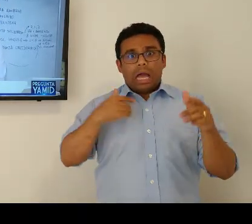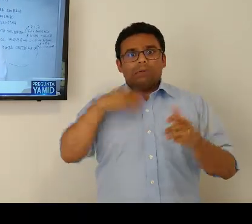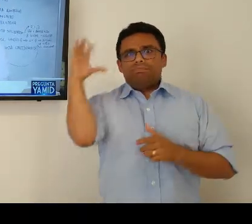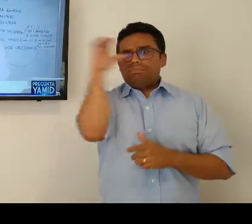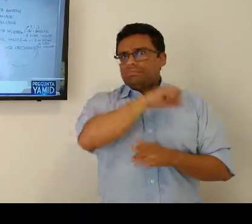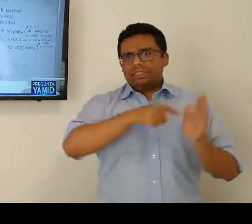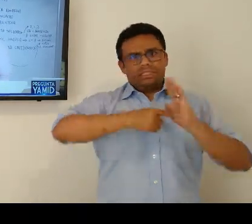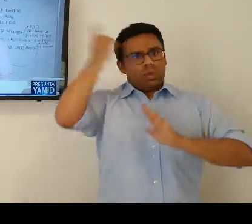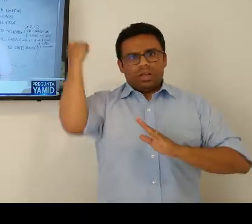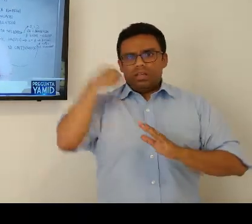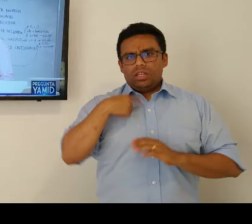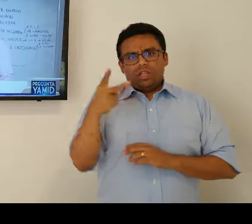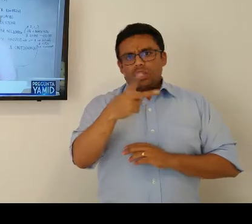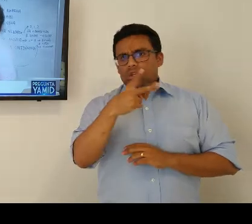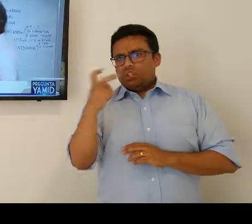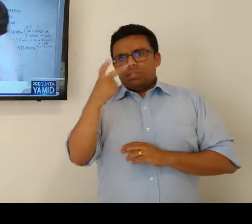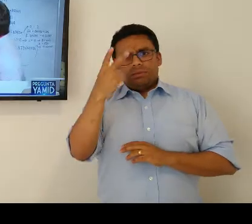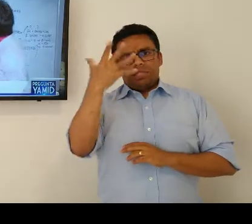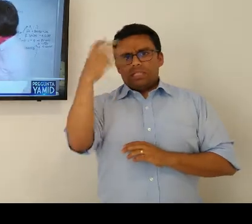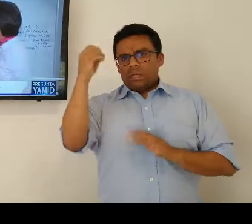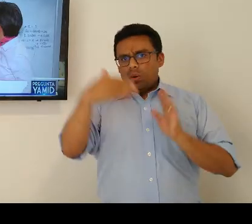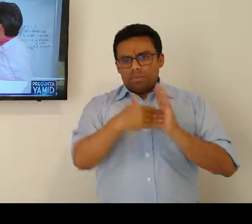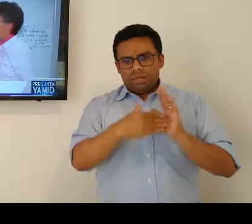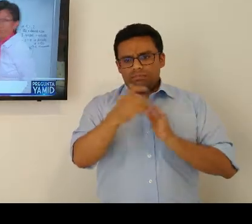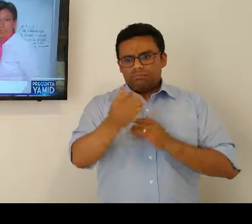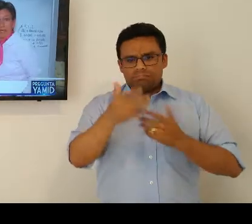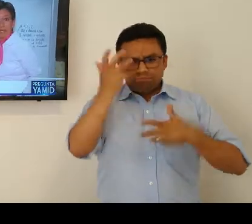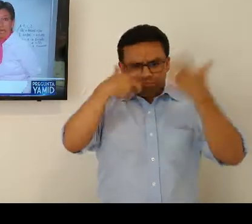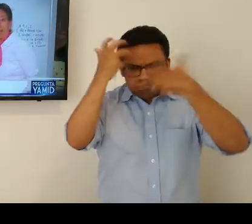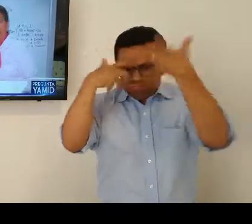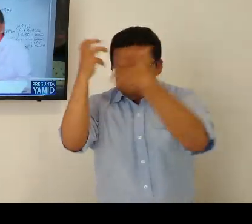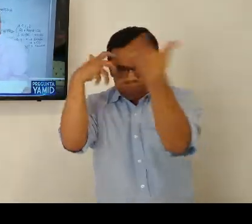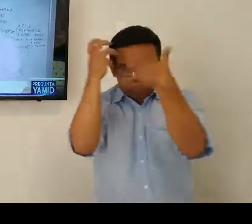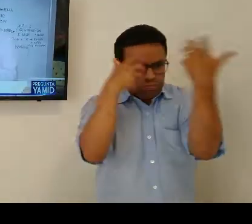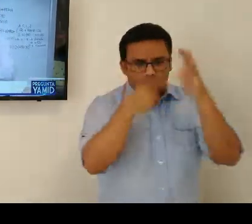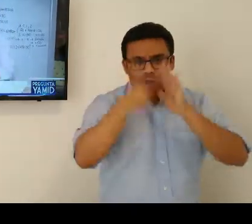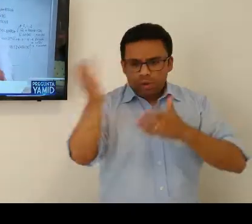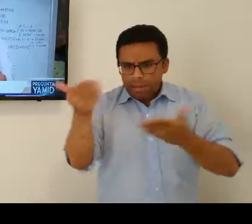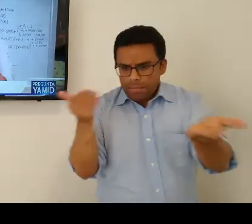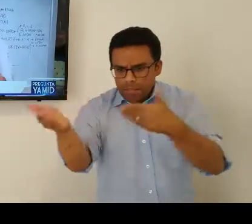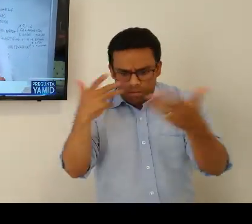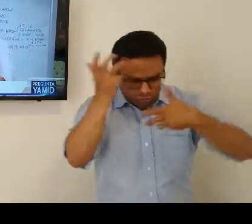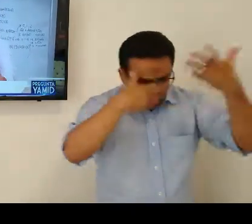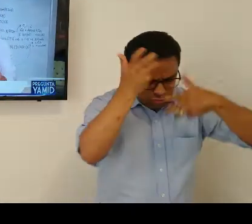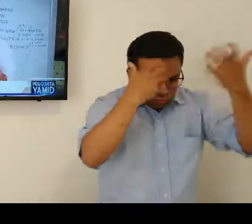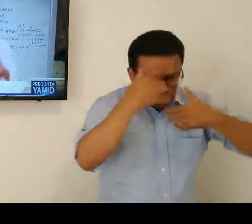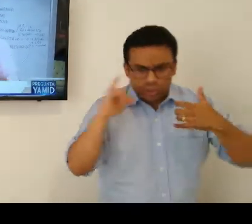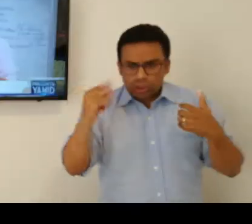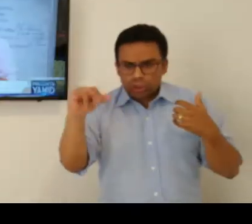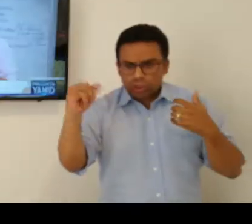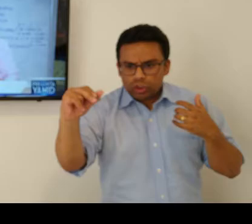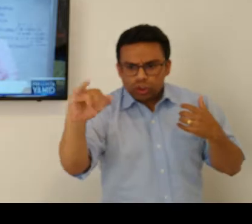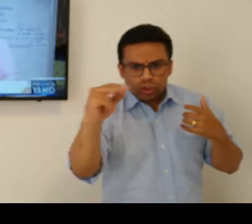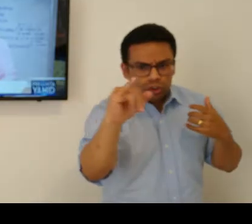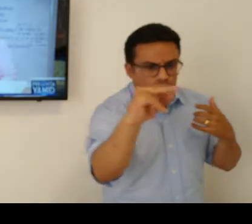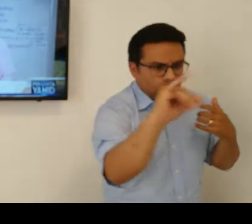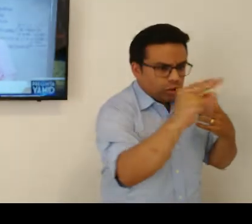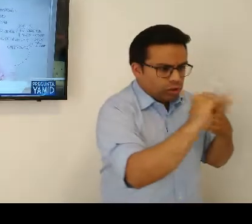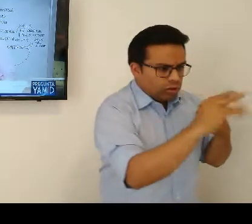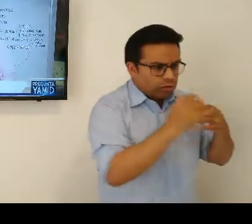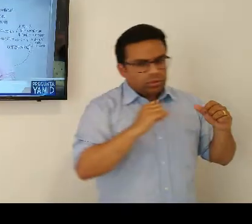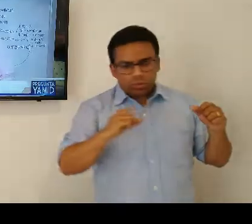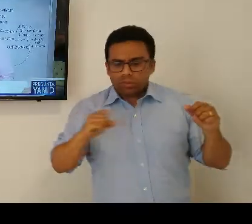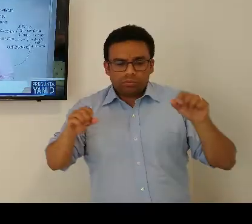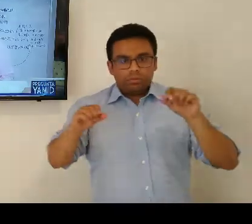a tiempo, tener un buen cuidado. La mayoría hoy, como tú ves, el 90% de la gente que tiene hoy coronavirus